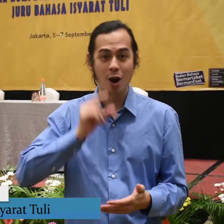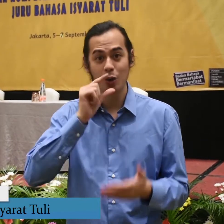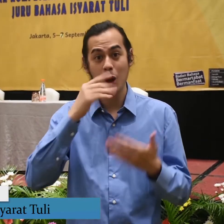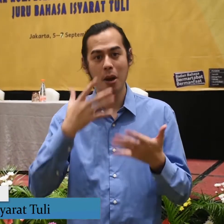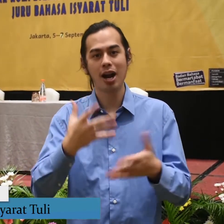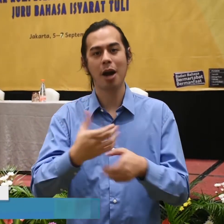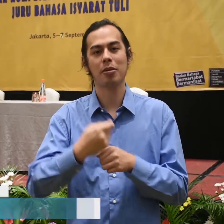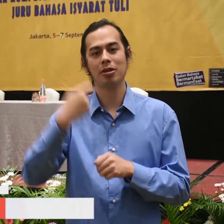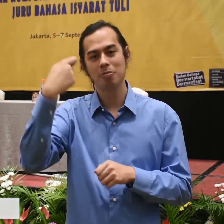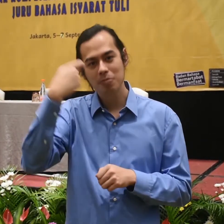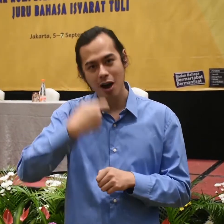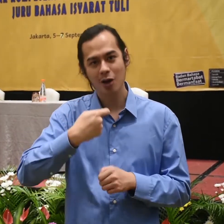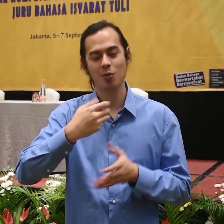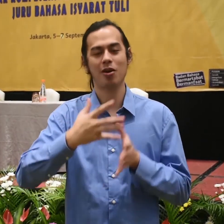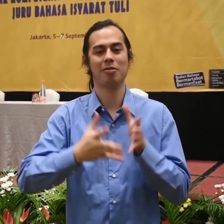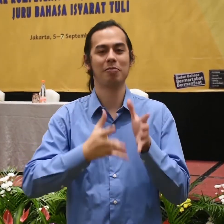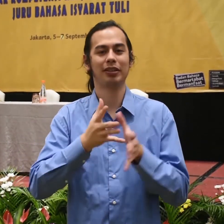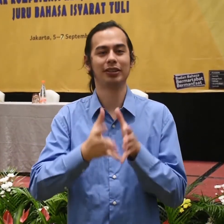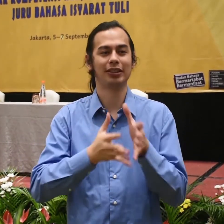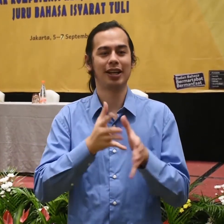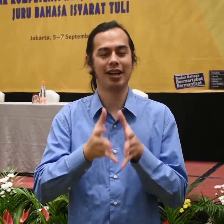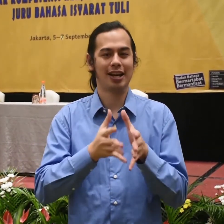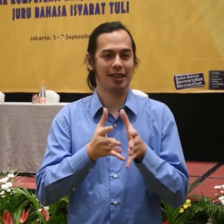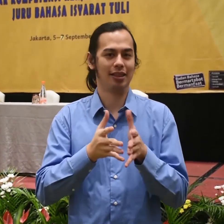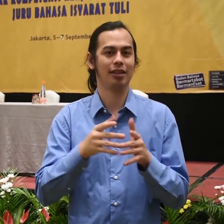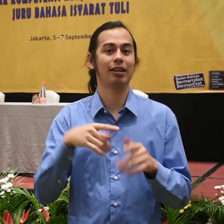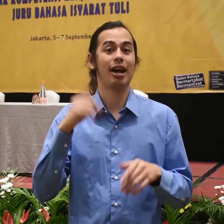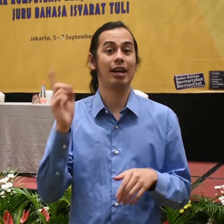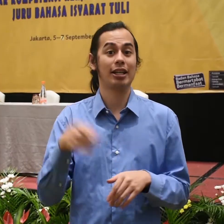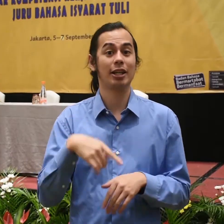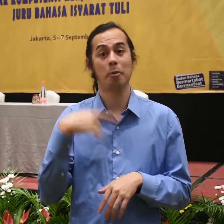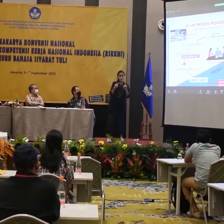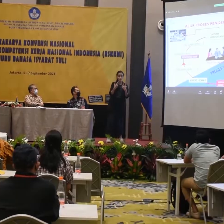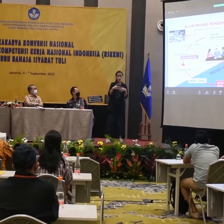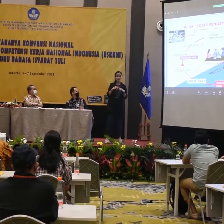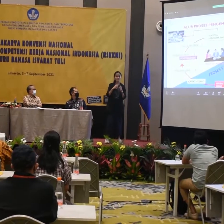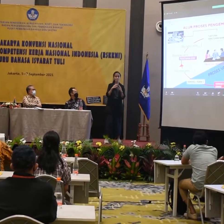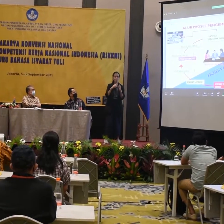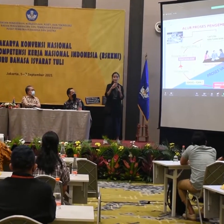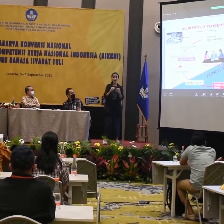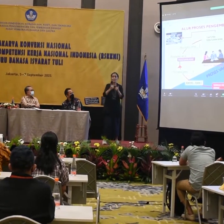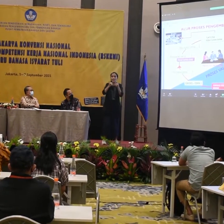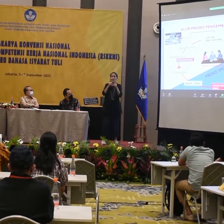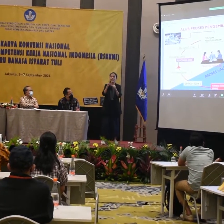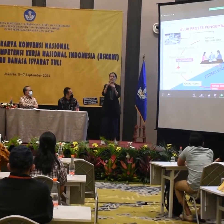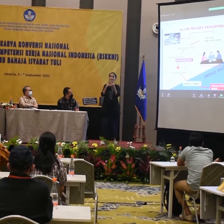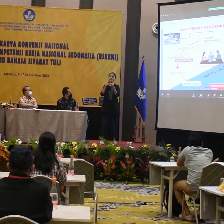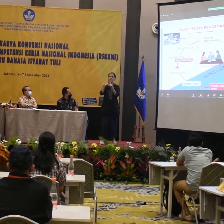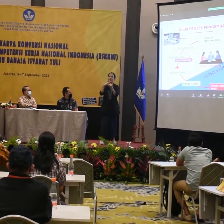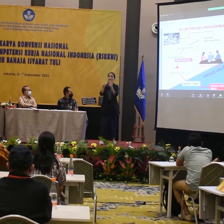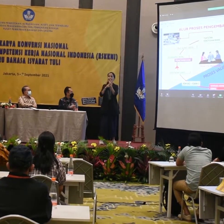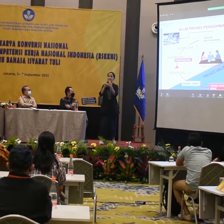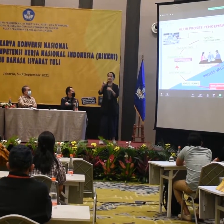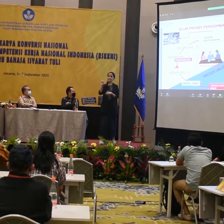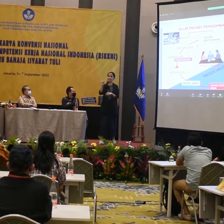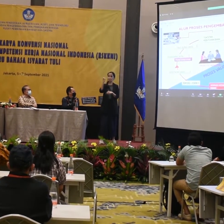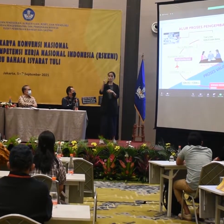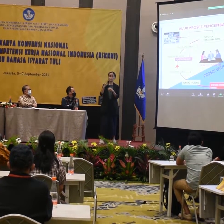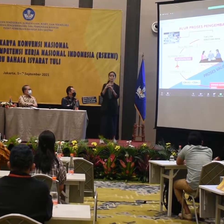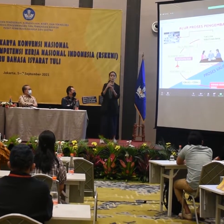Nomor 8 Tahun 2016 disahkan, teman-teman ini memperjuangkan pengakuan bahasa isyarat dari pemerintah dan juga masyarakat, khususnya